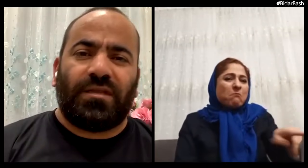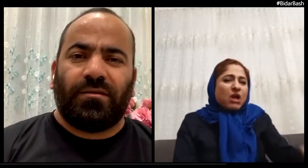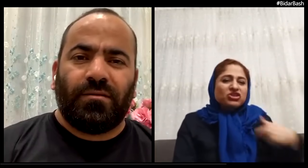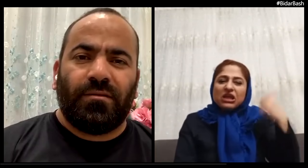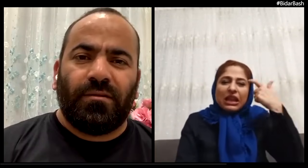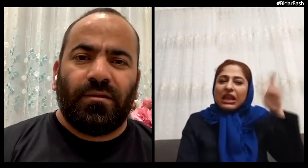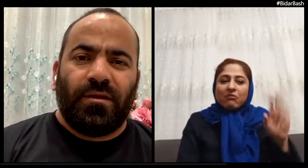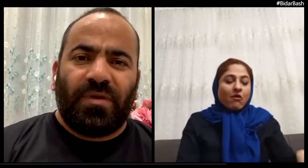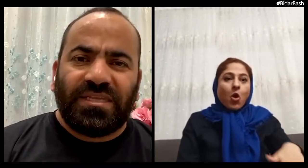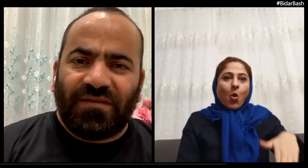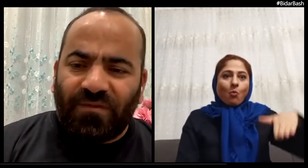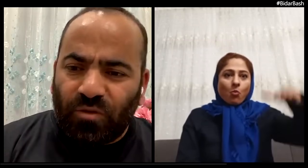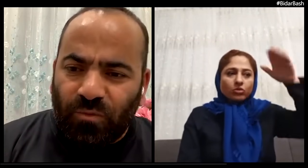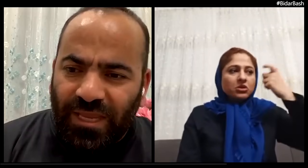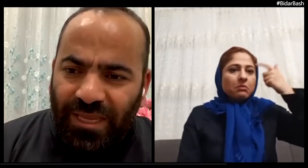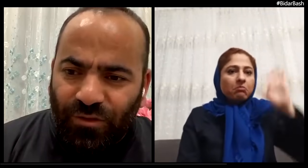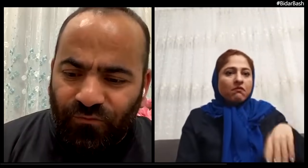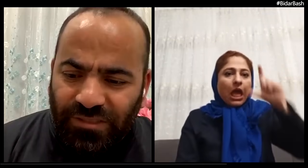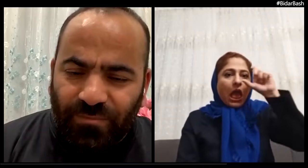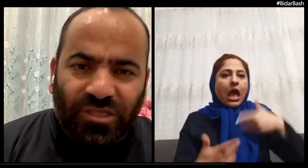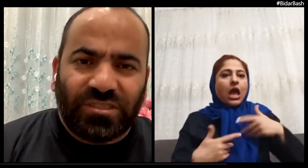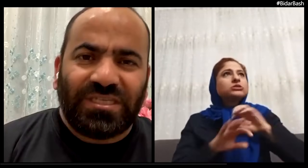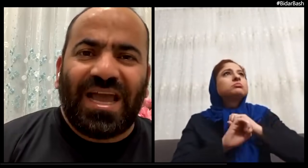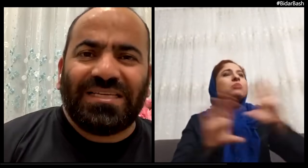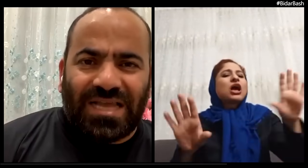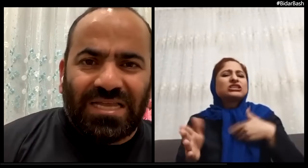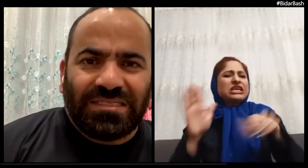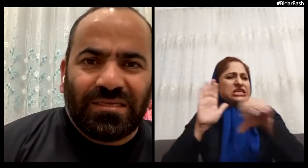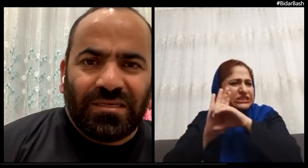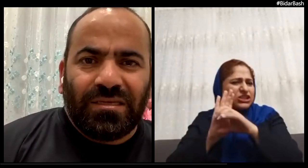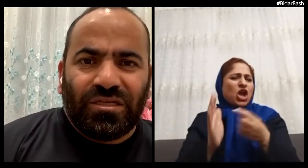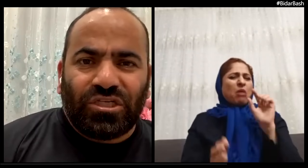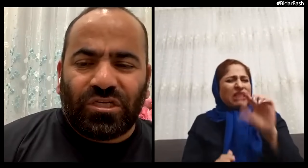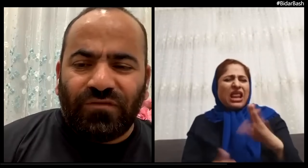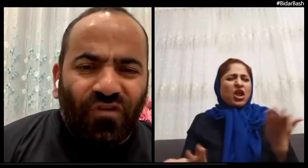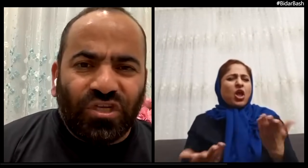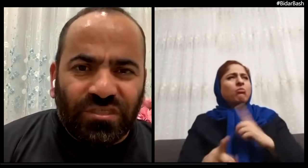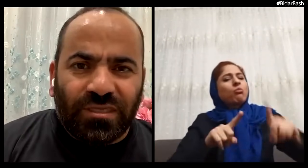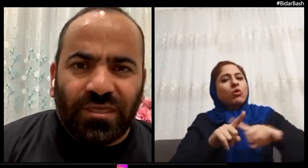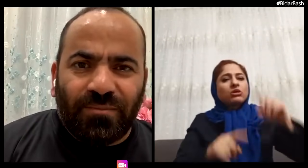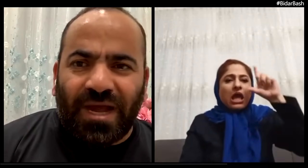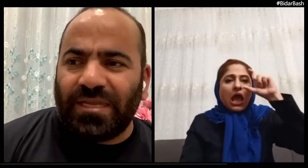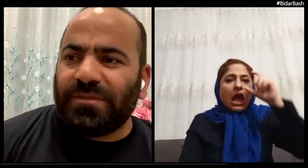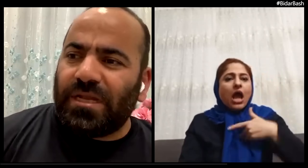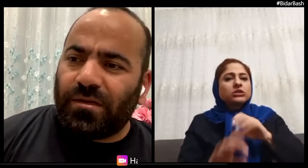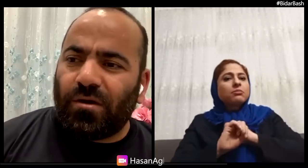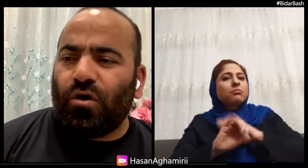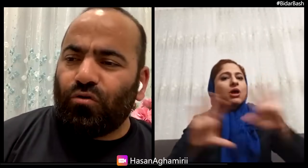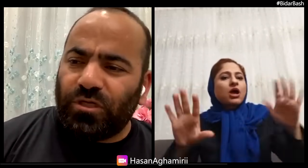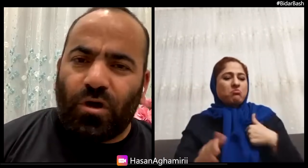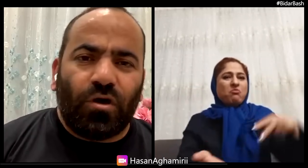بزرگ میشن. بعد یه دفعه میاد میبینه ای تو فضای مجازی یه عکس هست که این وایساده بغل یه